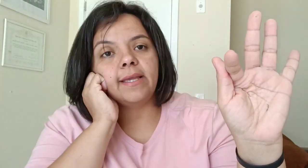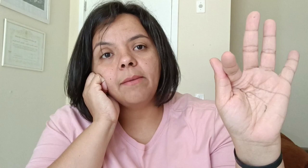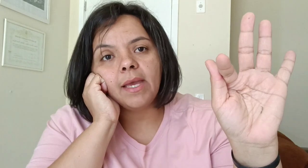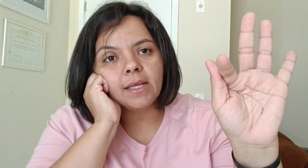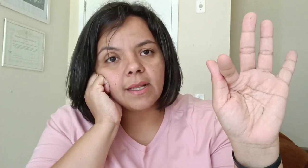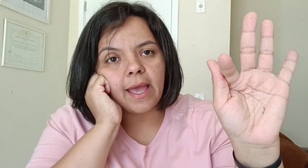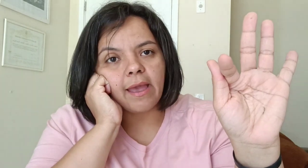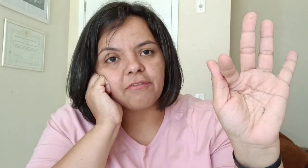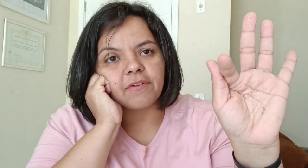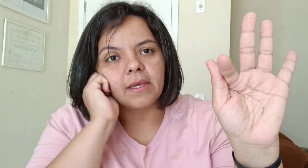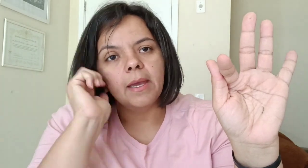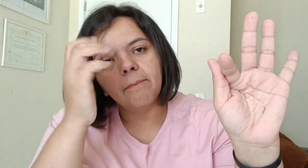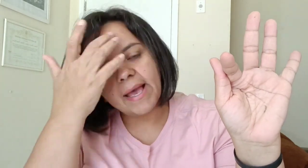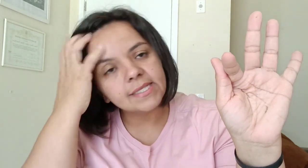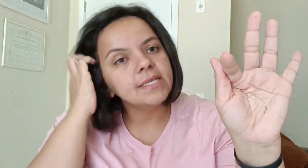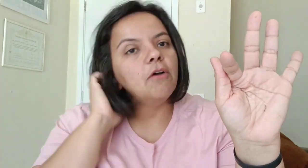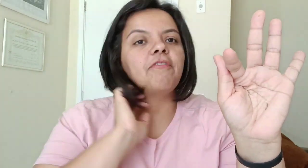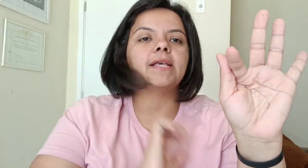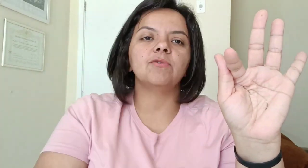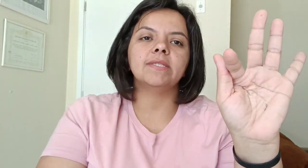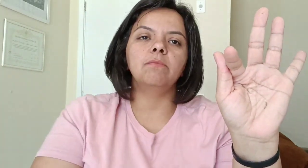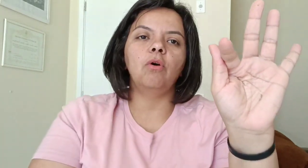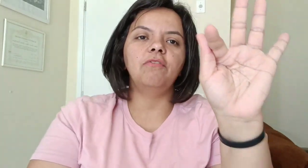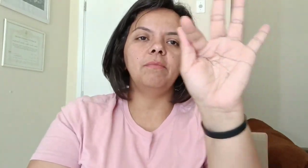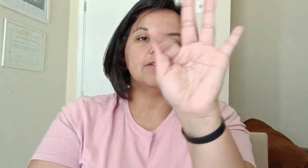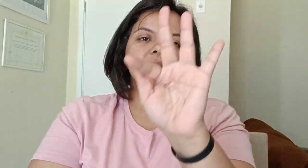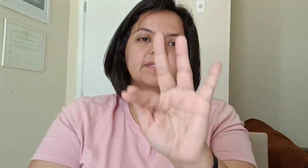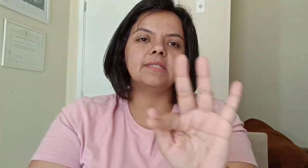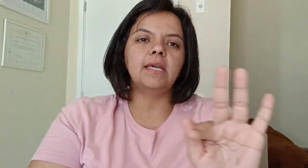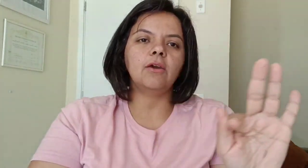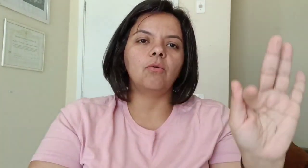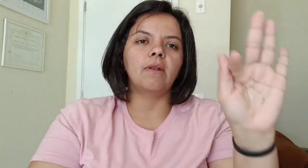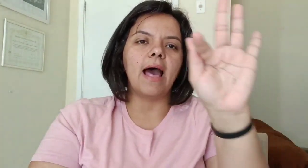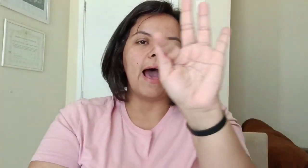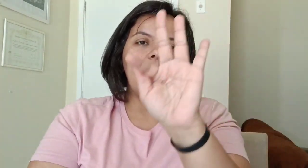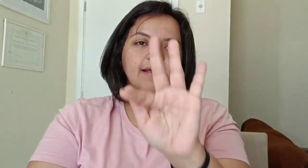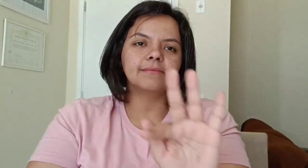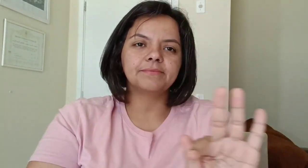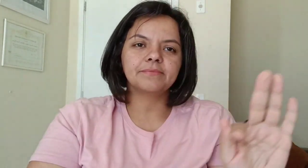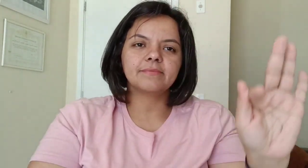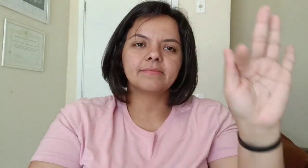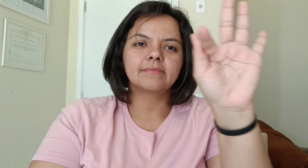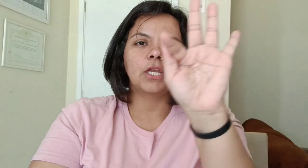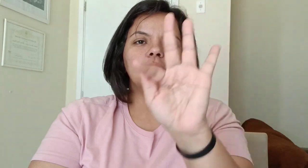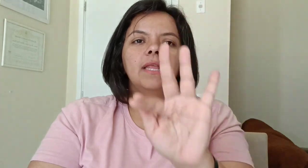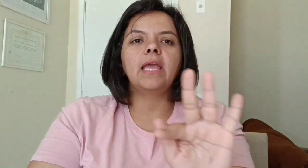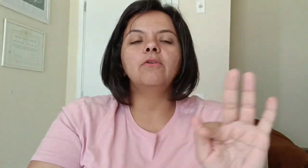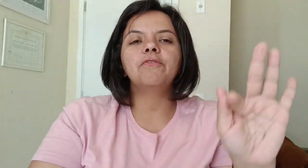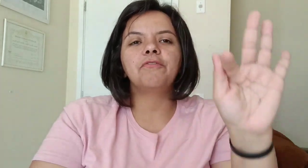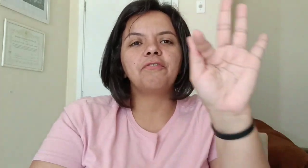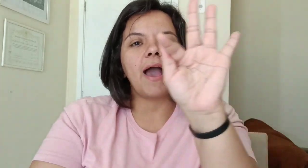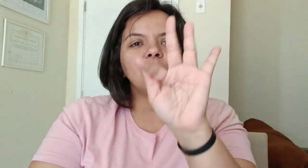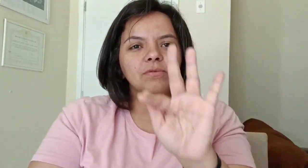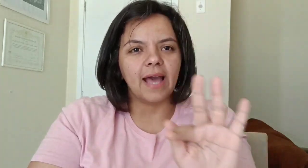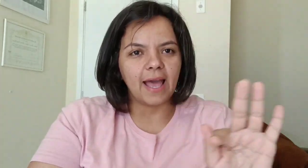é a minha letra F. Mas se eu faço esse movimento circular, eu tenho